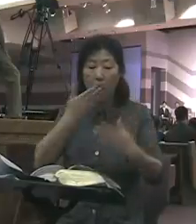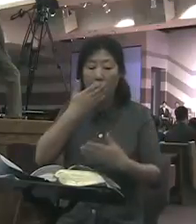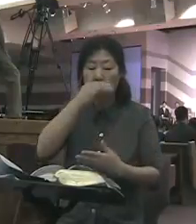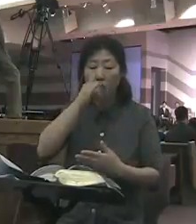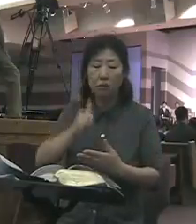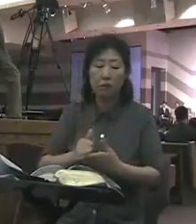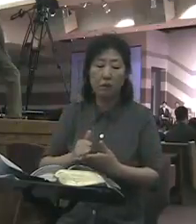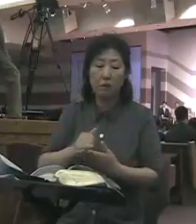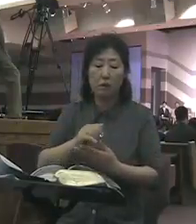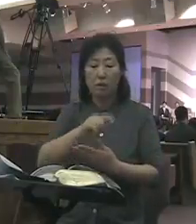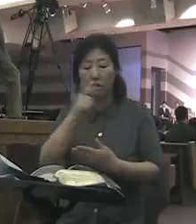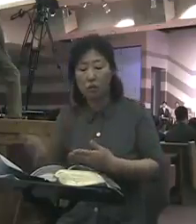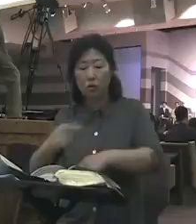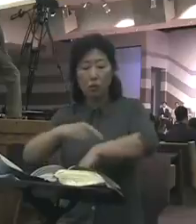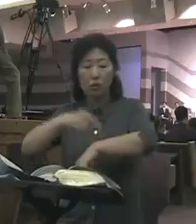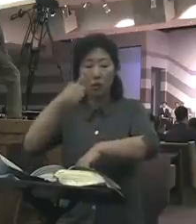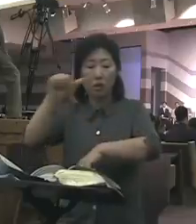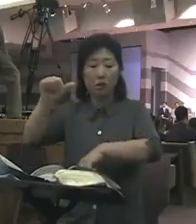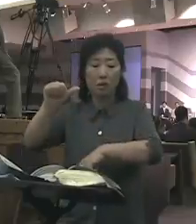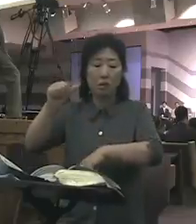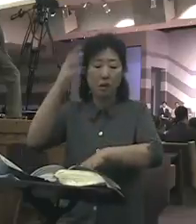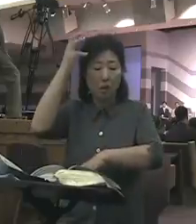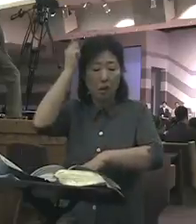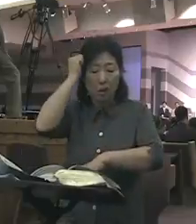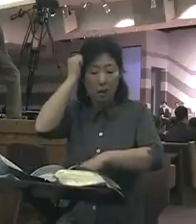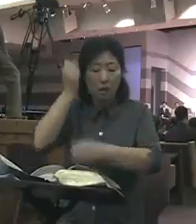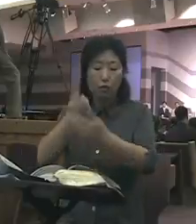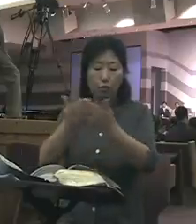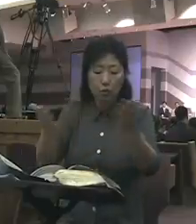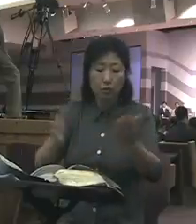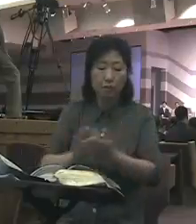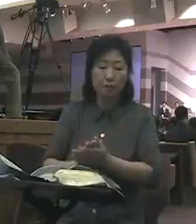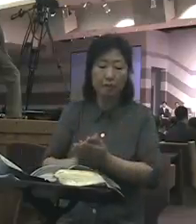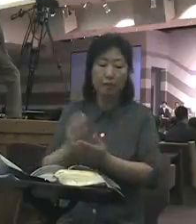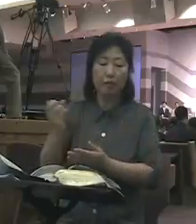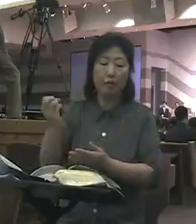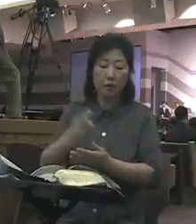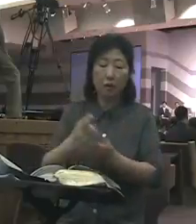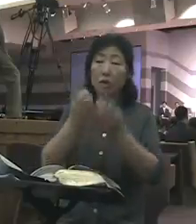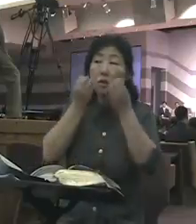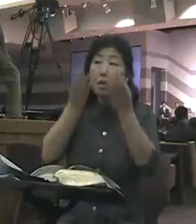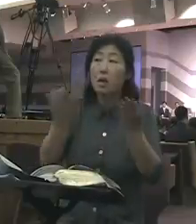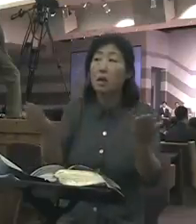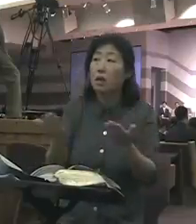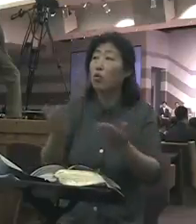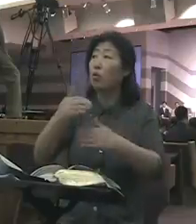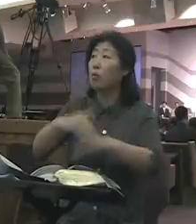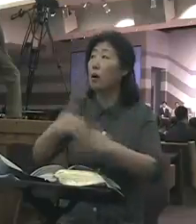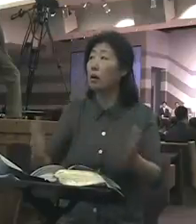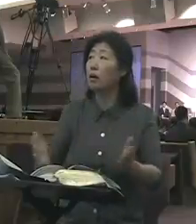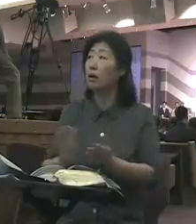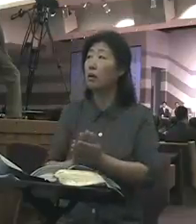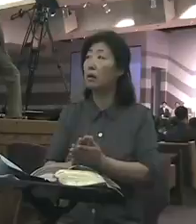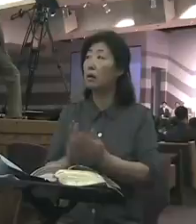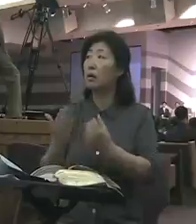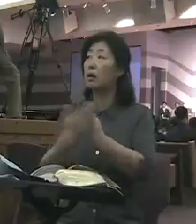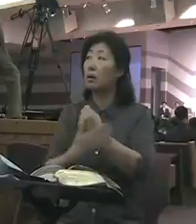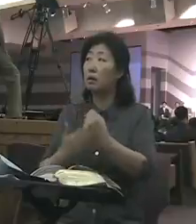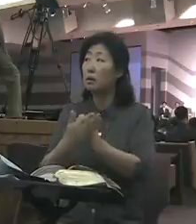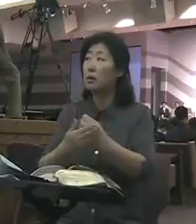저녁 5시 기억해 주시고요. 그리고 세일금반을 마치셨는데 은사 배치반을 아직 안 하신